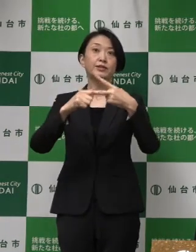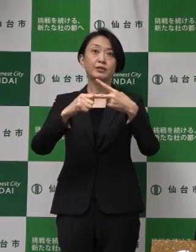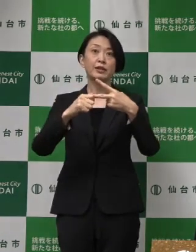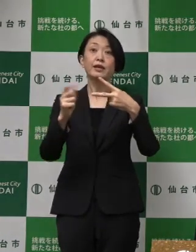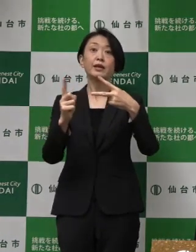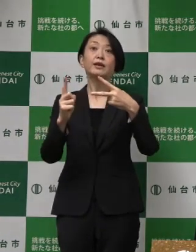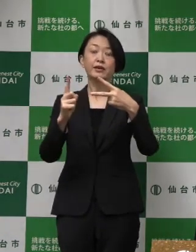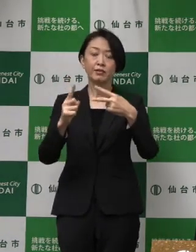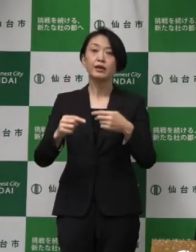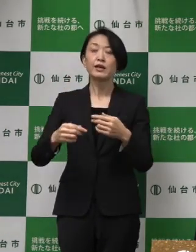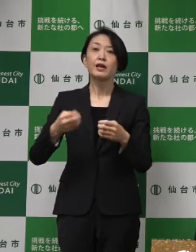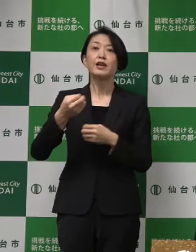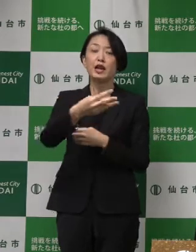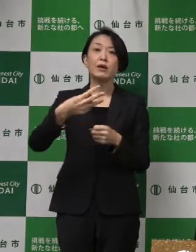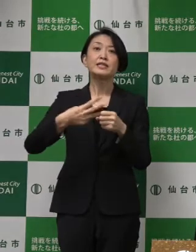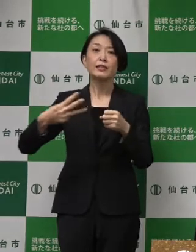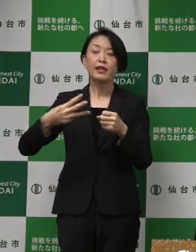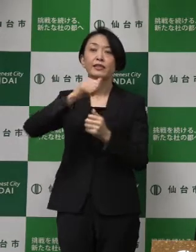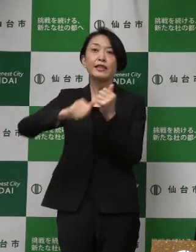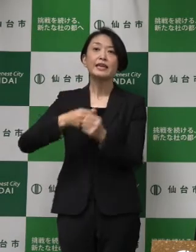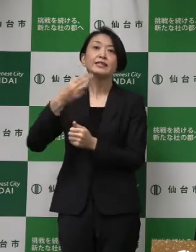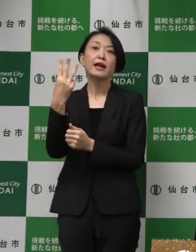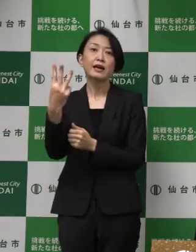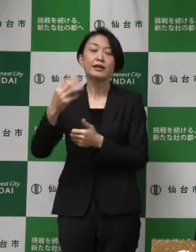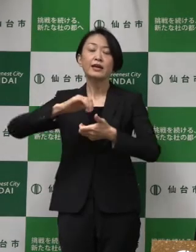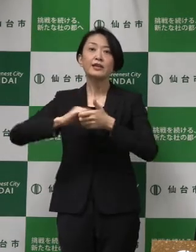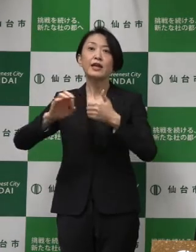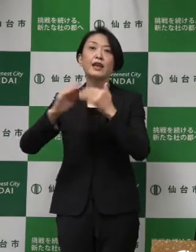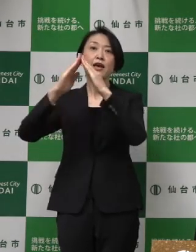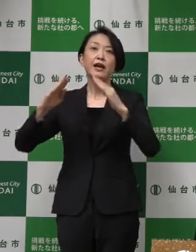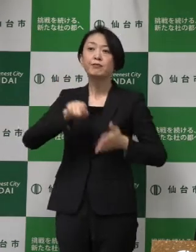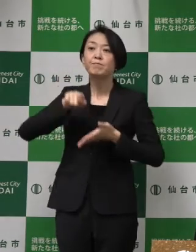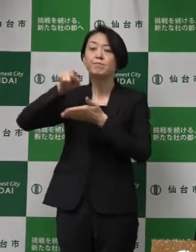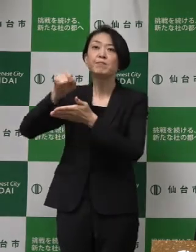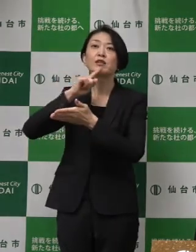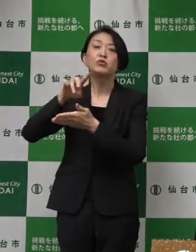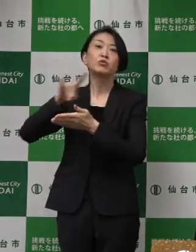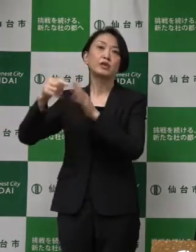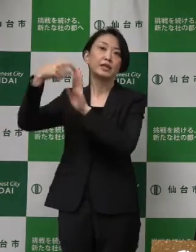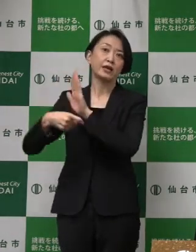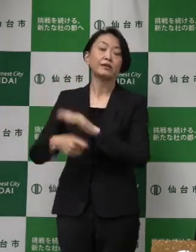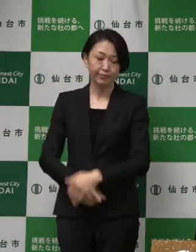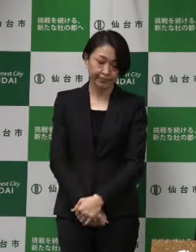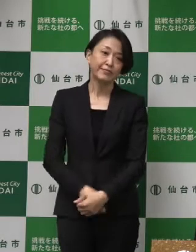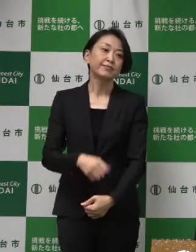2点目が令和3年第3回定例会に提出する議案についてでございます。それでは市長お願いいたします。 は